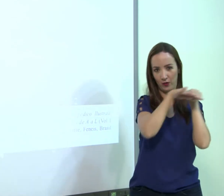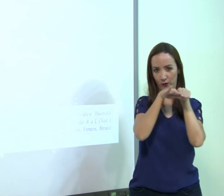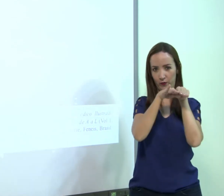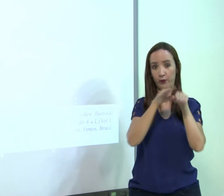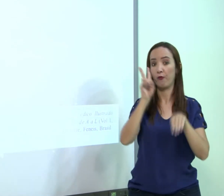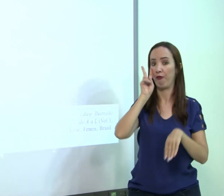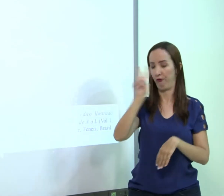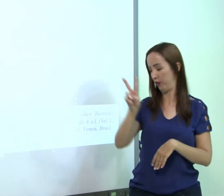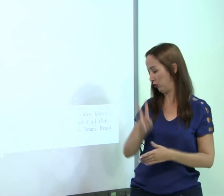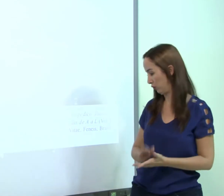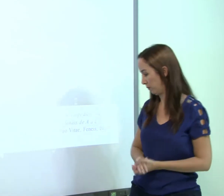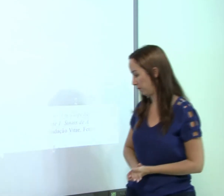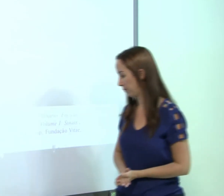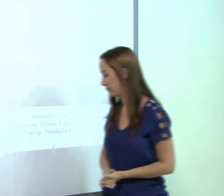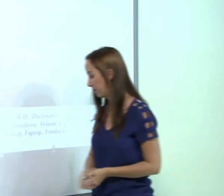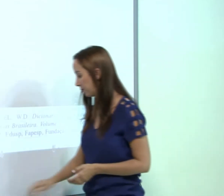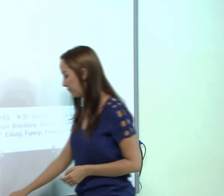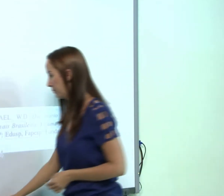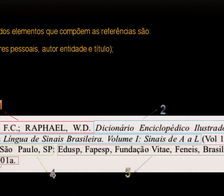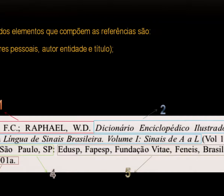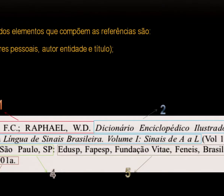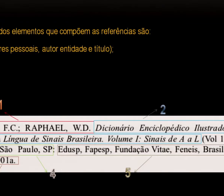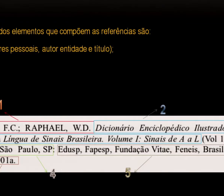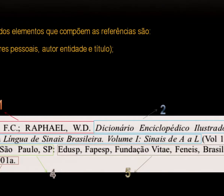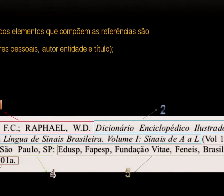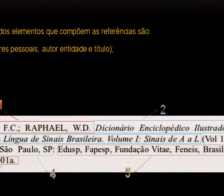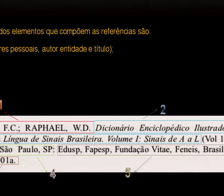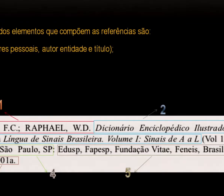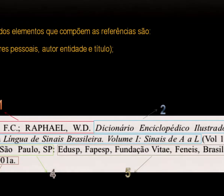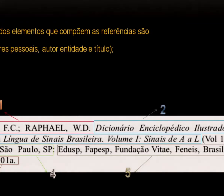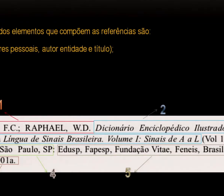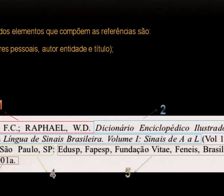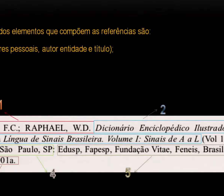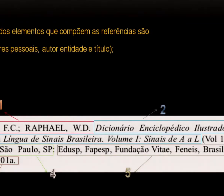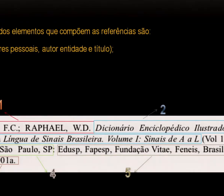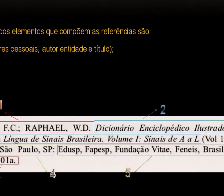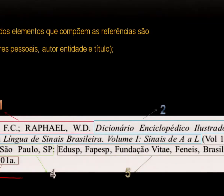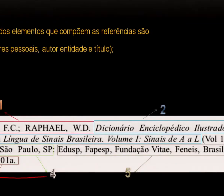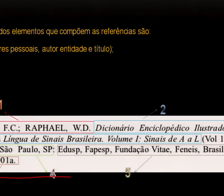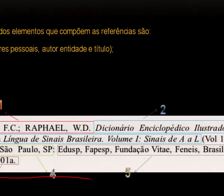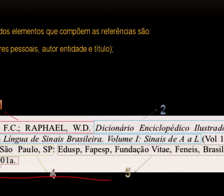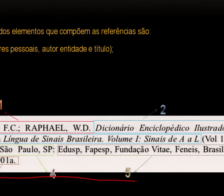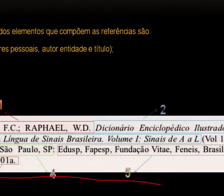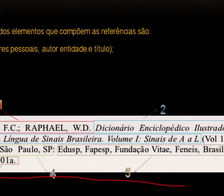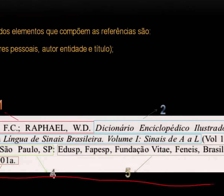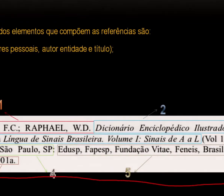normas para colocar essas informações na referência.